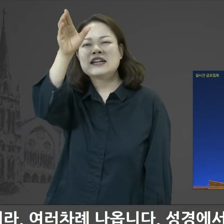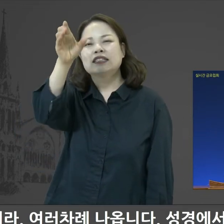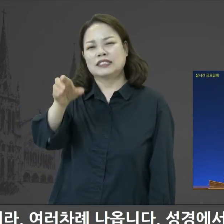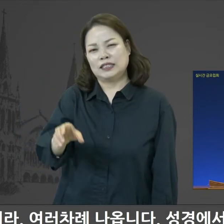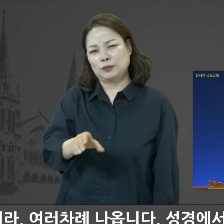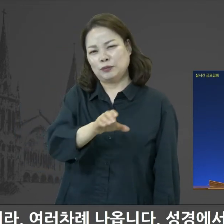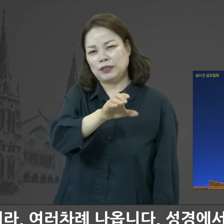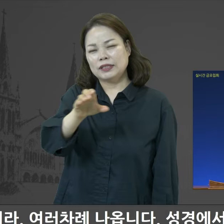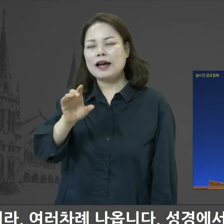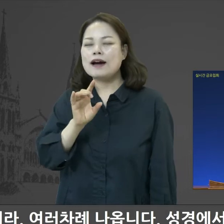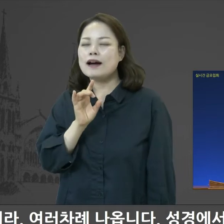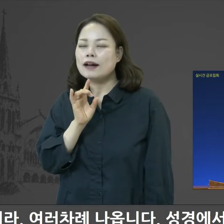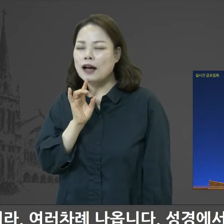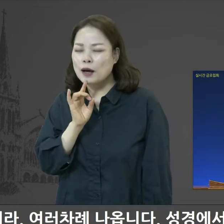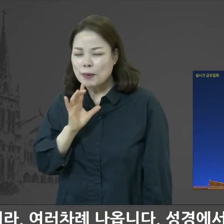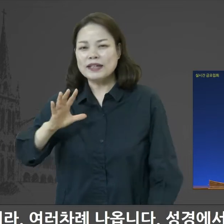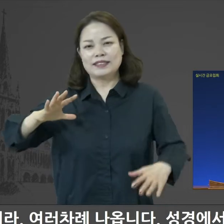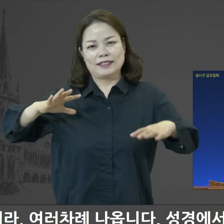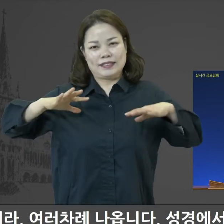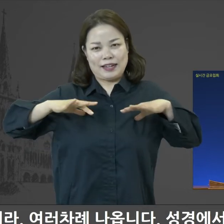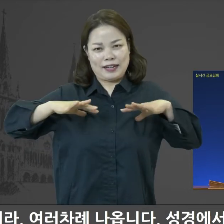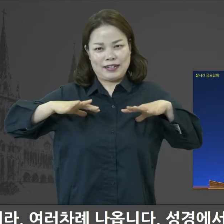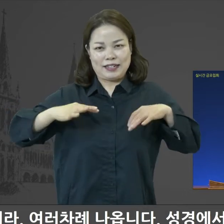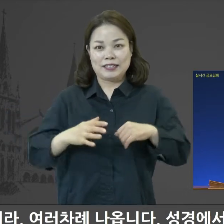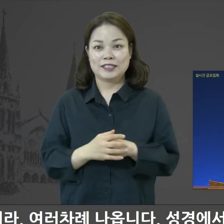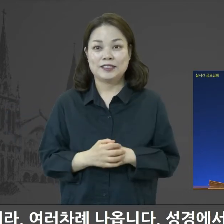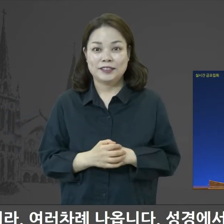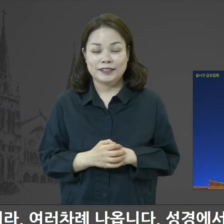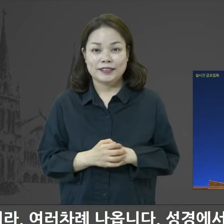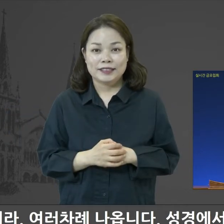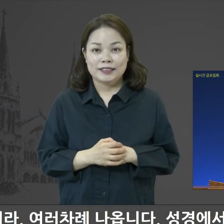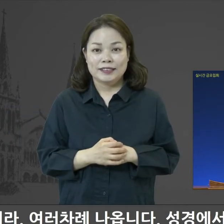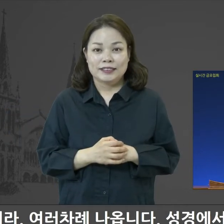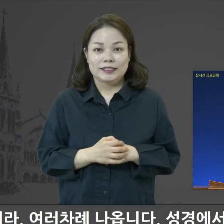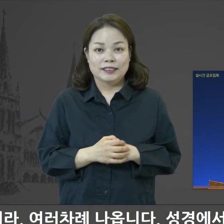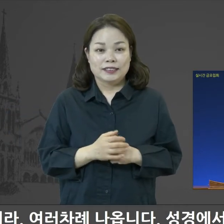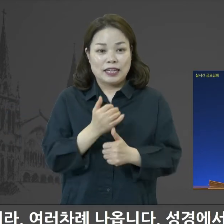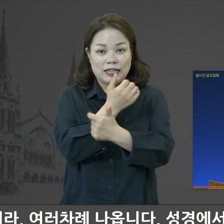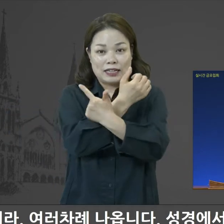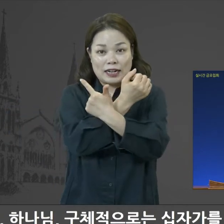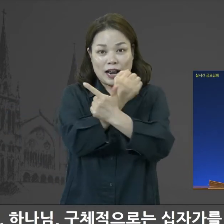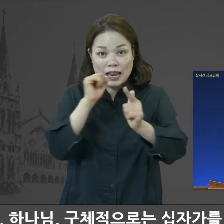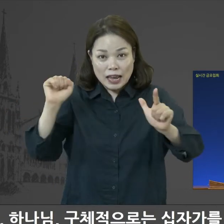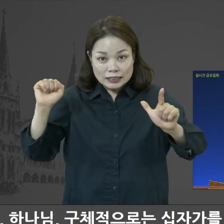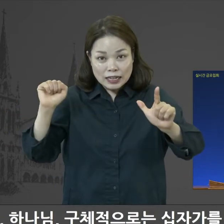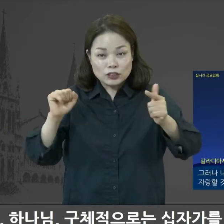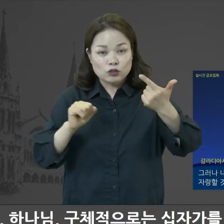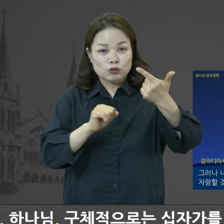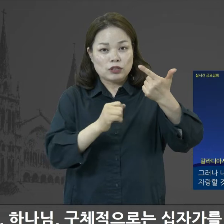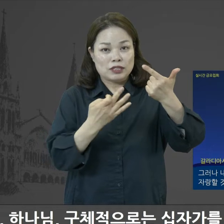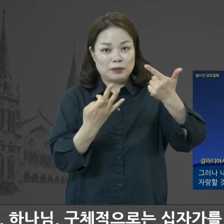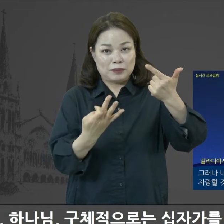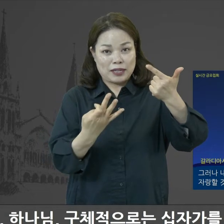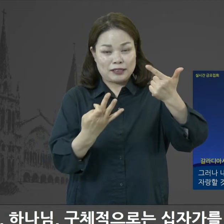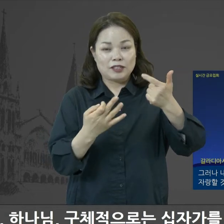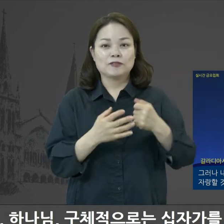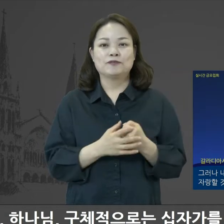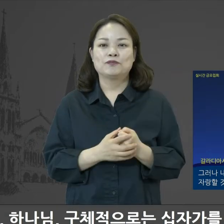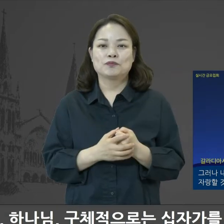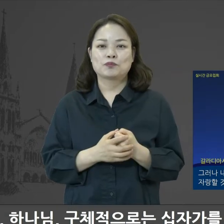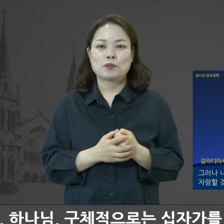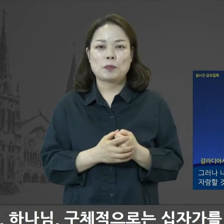십자가만 자랑하겠다, 이런 표현을 합니다. 갈라디아서 6장 14절입니다. 역시 자막으로